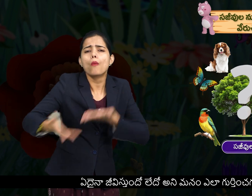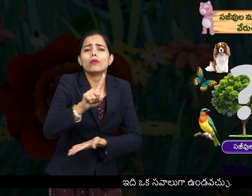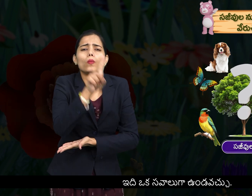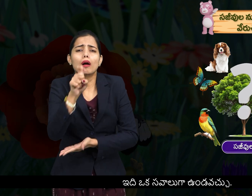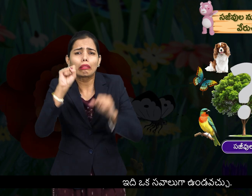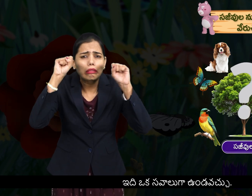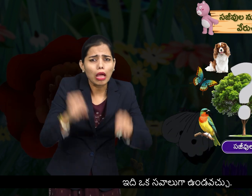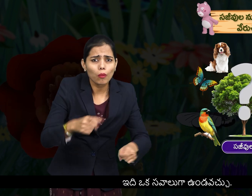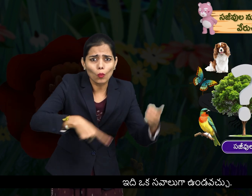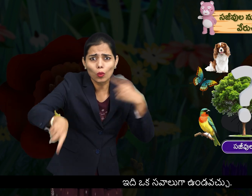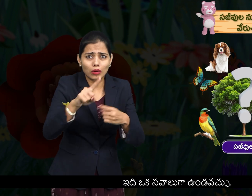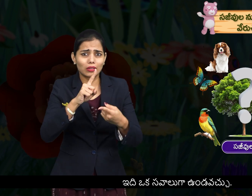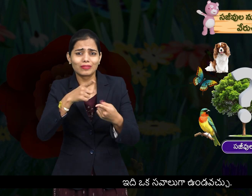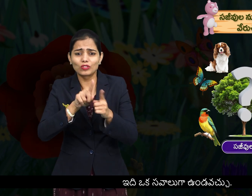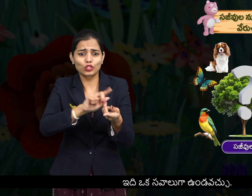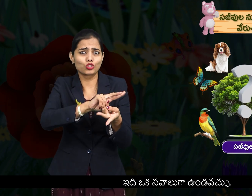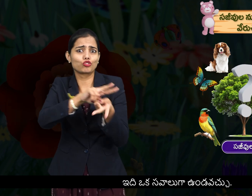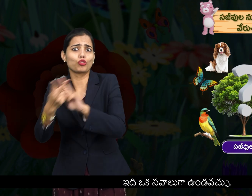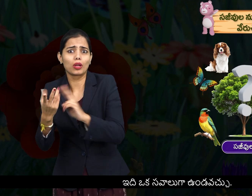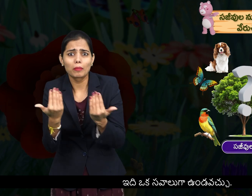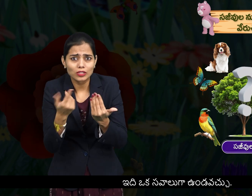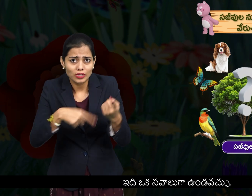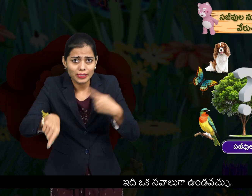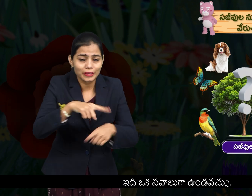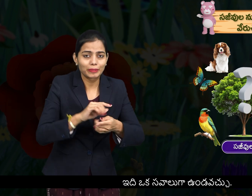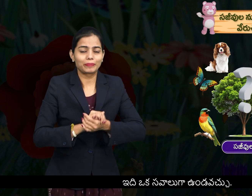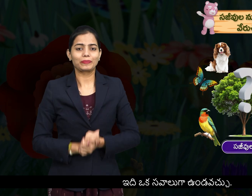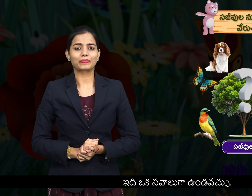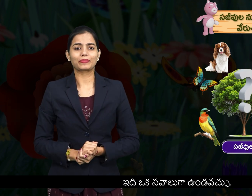గుర్తించగలం? ఇది ఒక సవాల్గా ఉండవచ్చు.